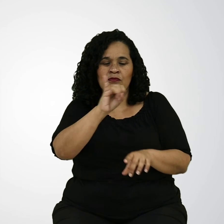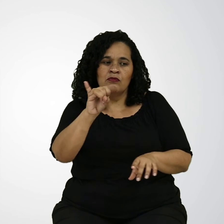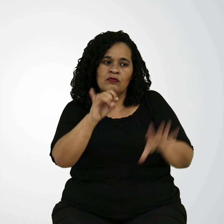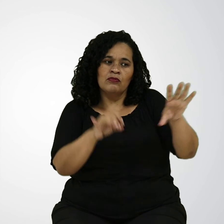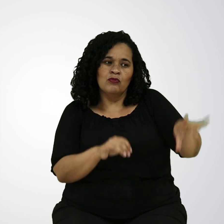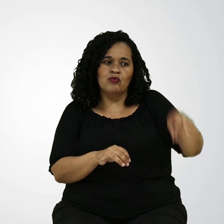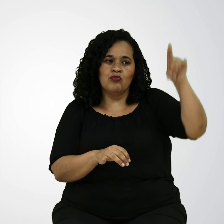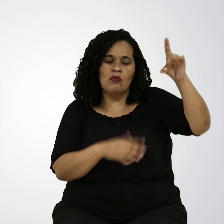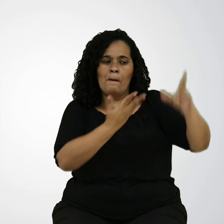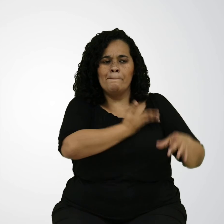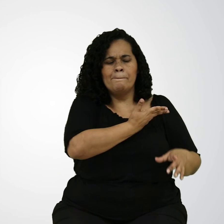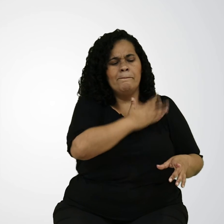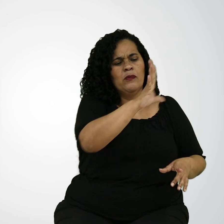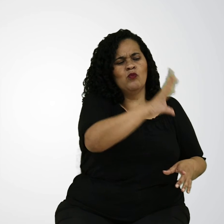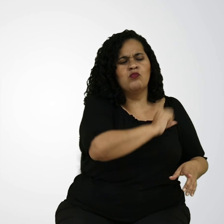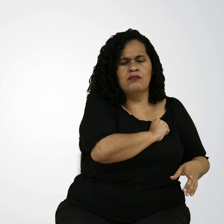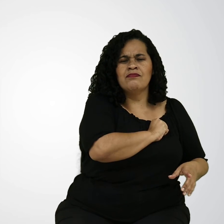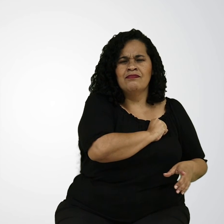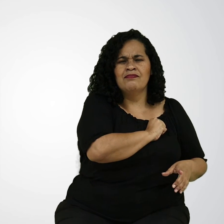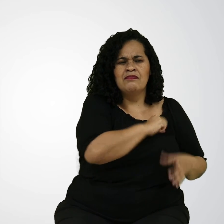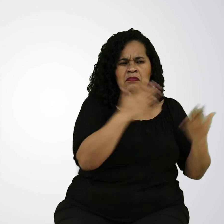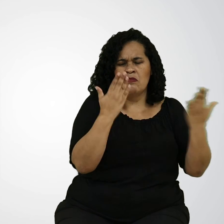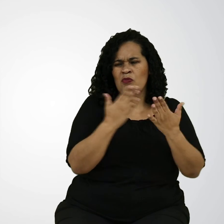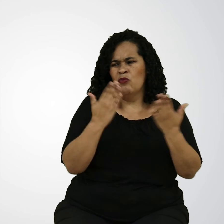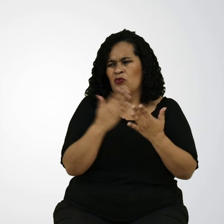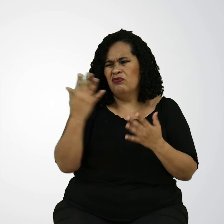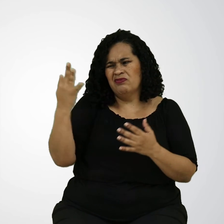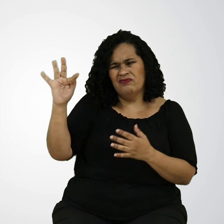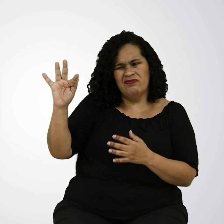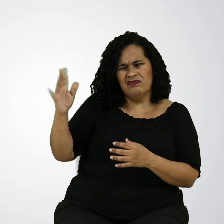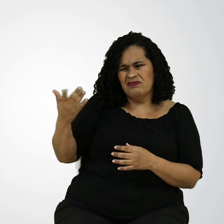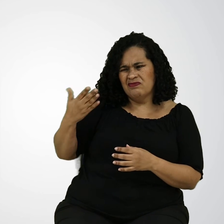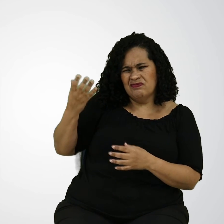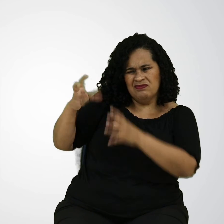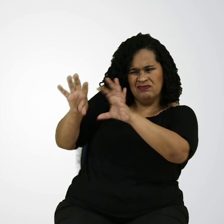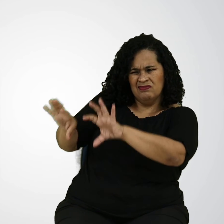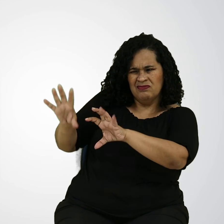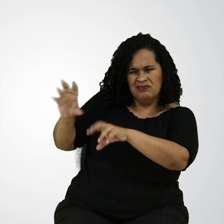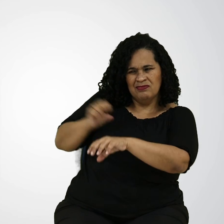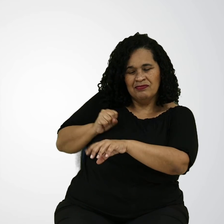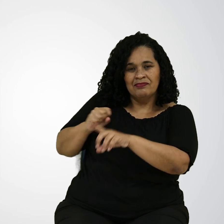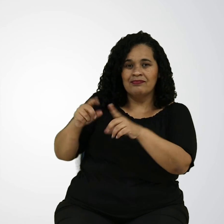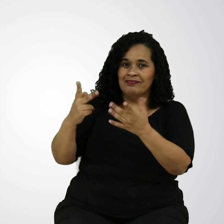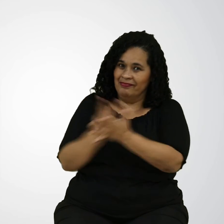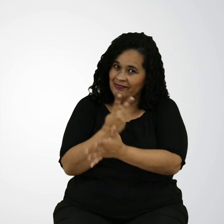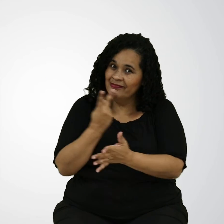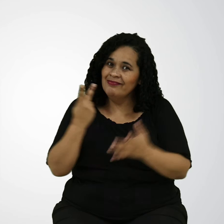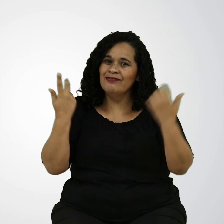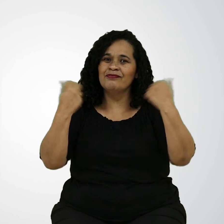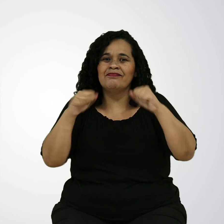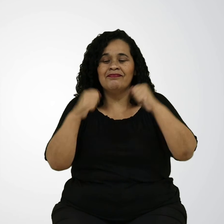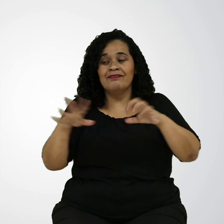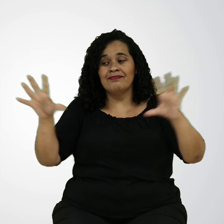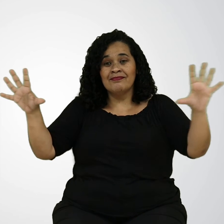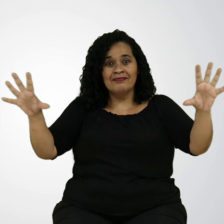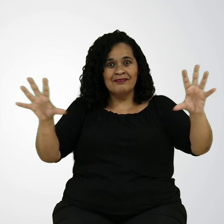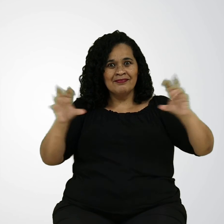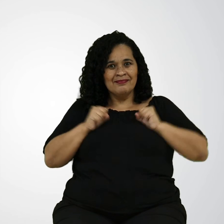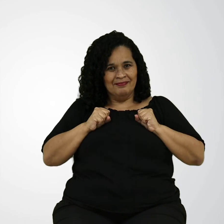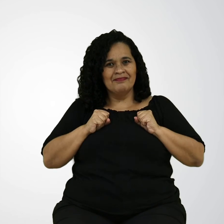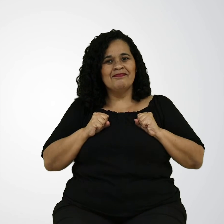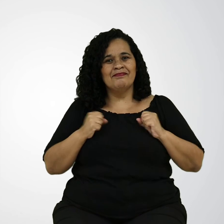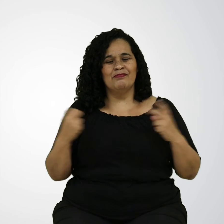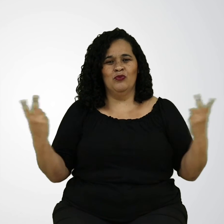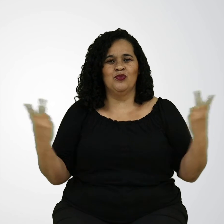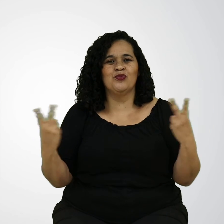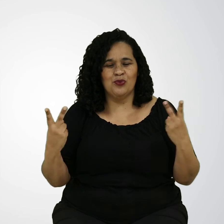melhor continuar com a versão antiga, né? Com certeza. Amo o próximo e odeio o inimigo e a gente segue a vida, né? Então, você percebe que, de fato,